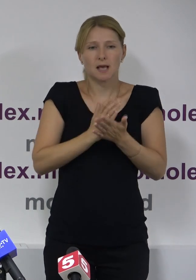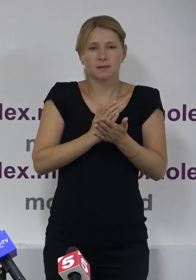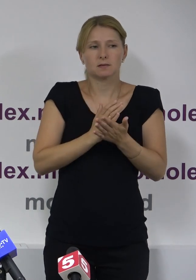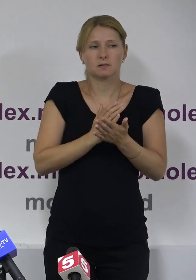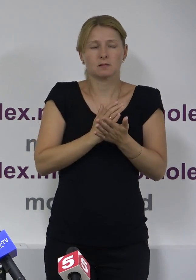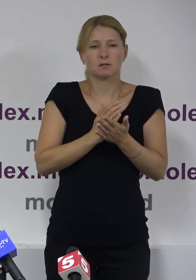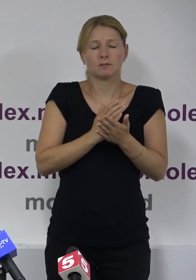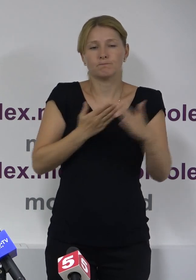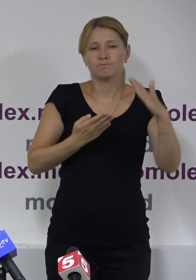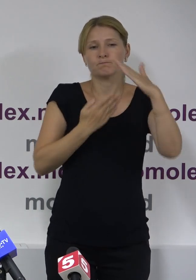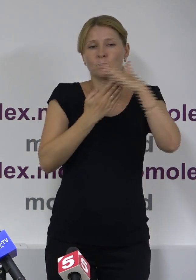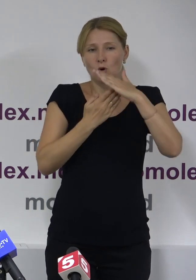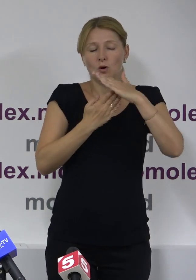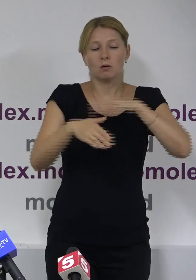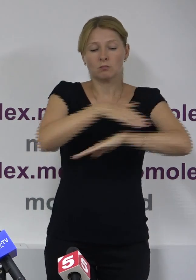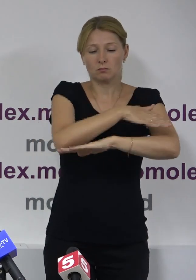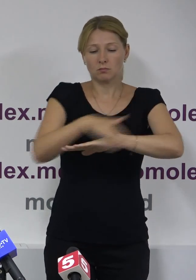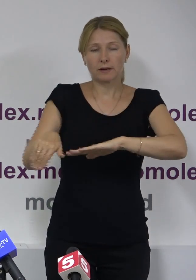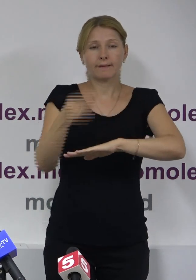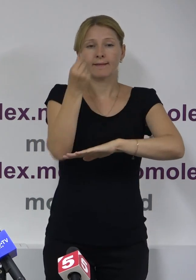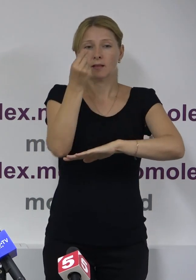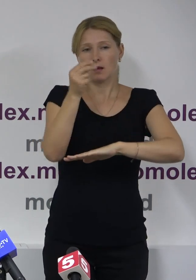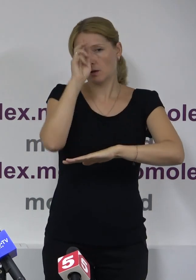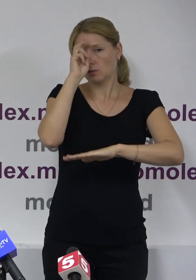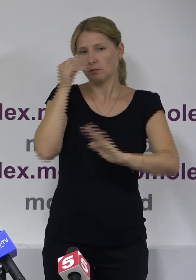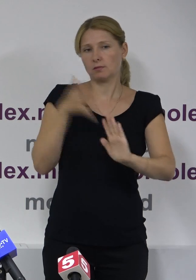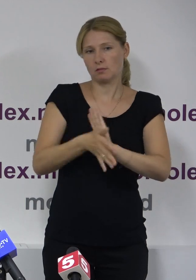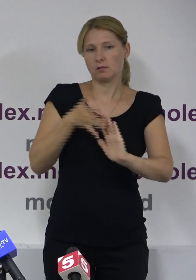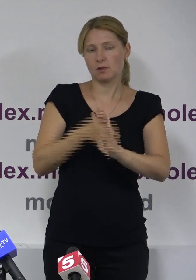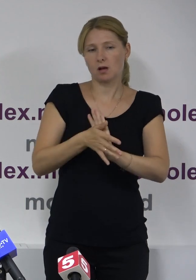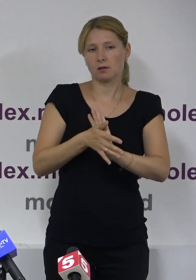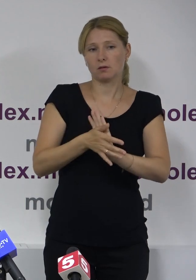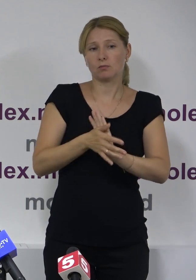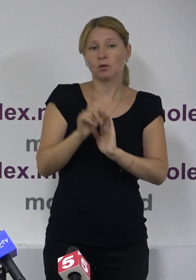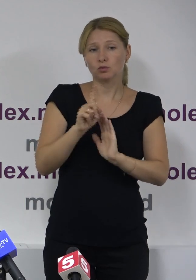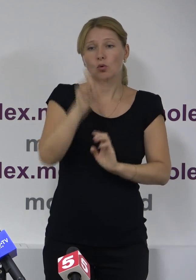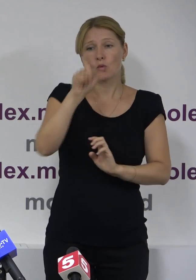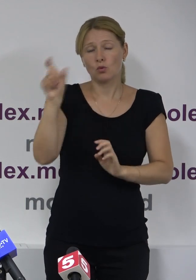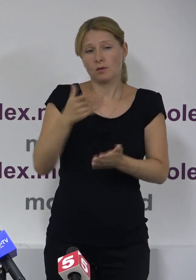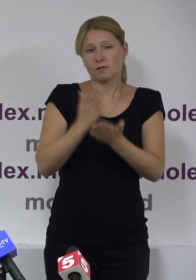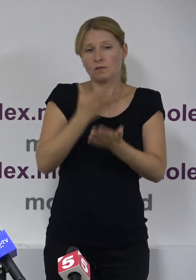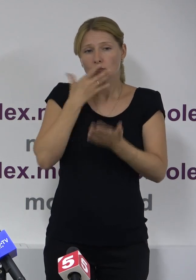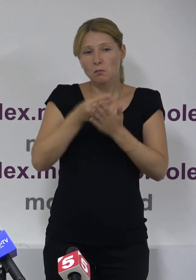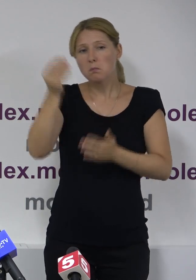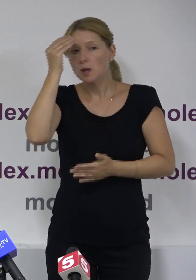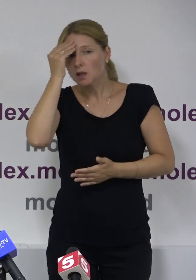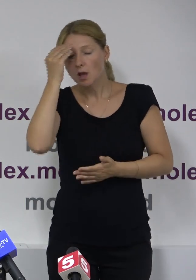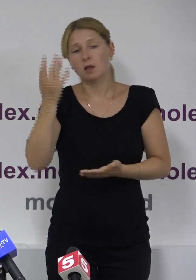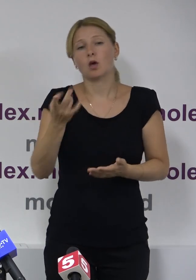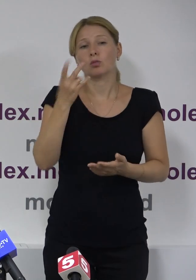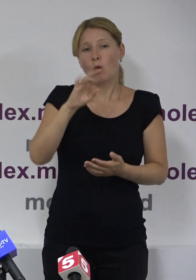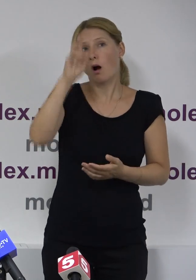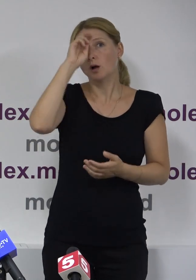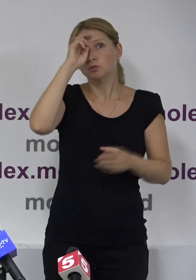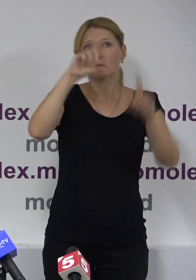este utilizarea banului public pentru promovarea respectivii opinii. Deci nu avem o problemă cu faptul că guvernul sau o instituție